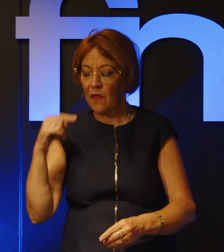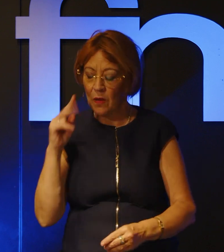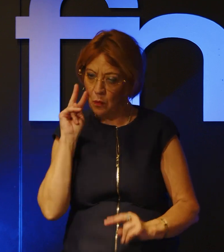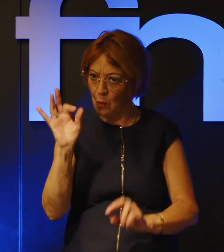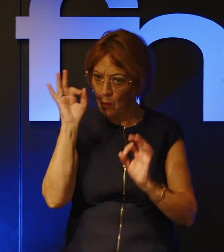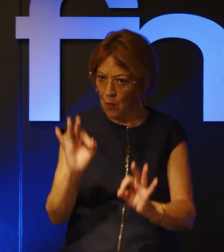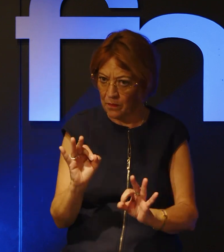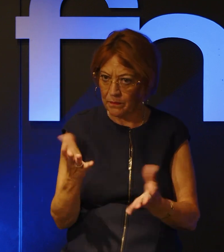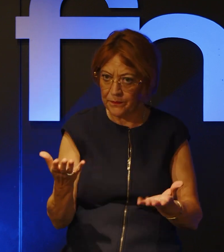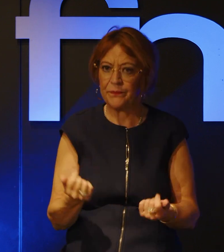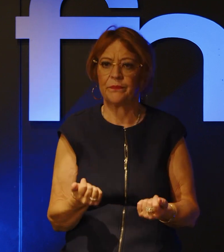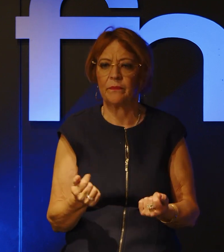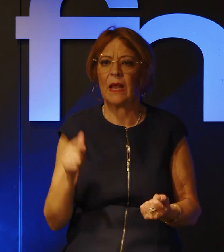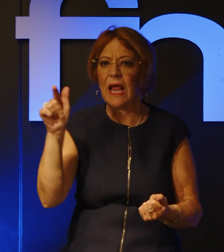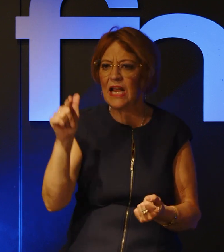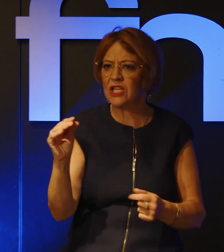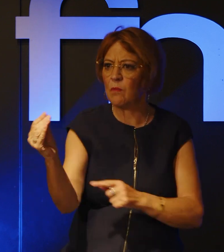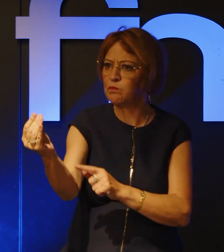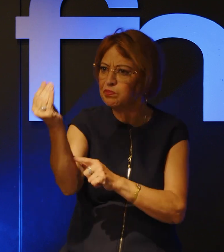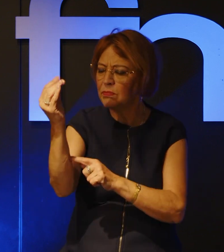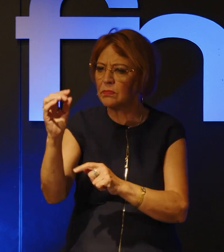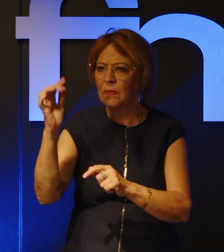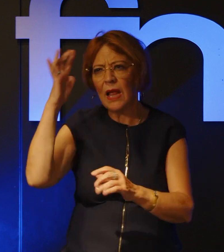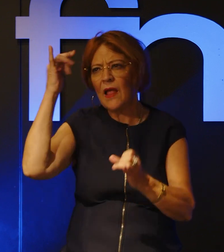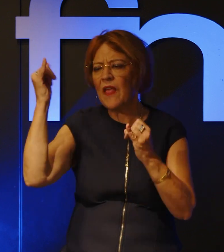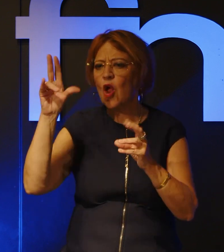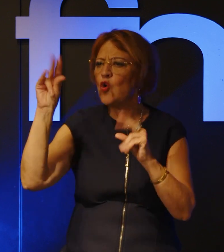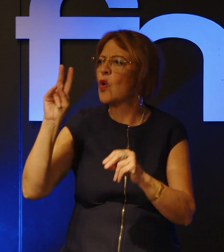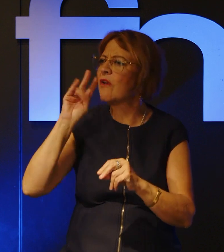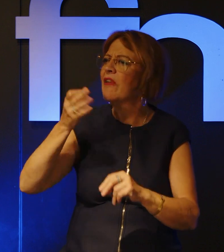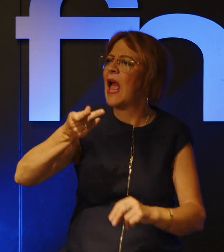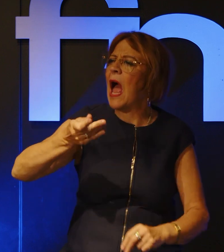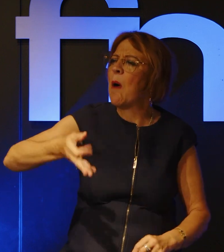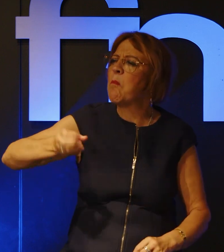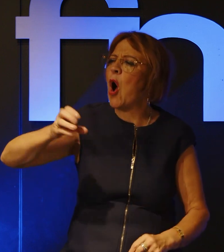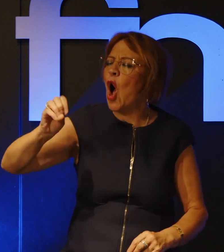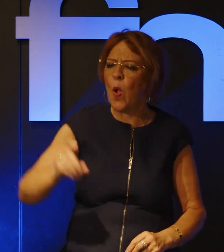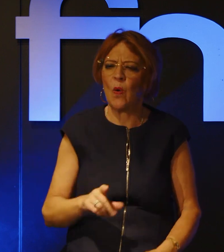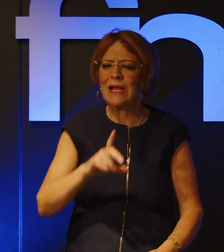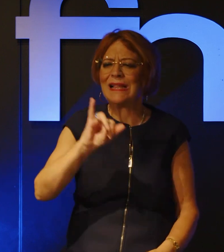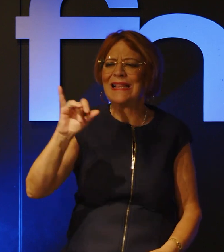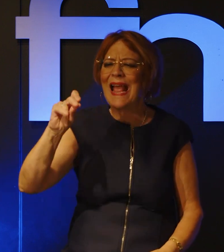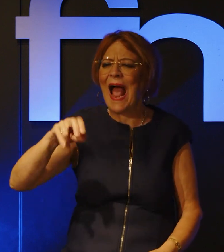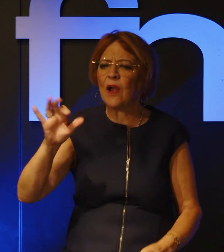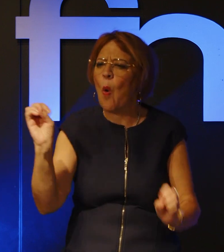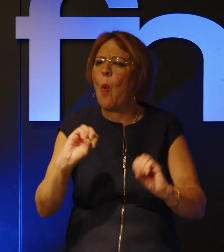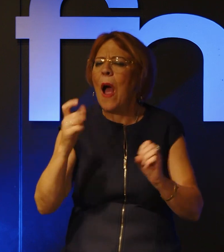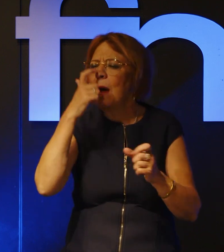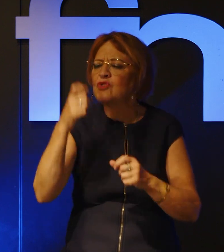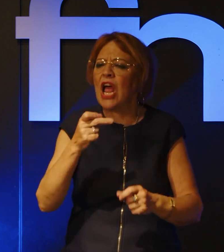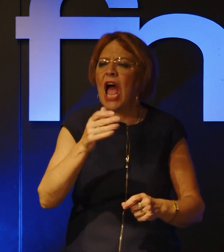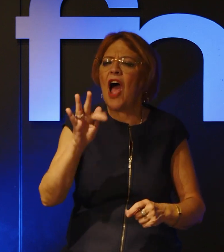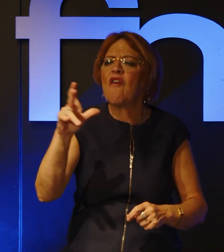deparamos e essa estatuária é absolutamente idealizada nunca ninguém viu apólo nunca ninguém viu Diana nunca ninguém viu Afrodite